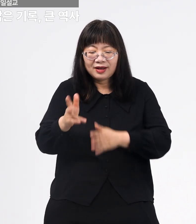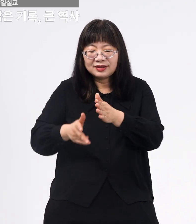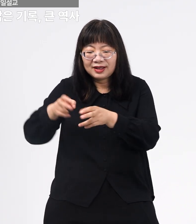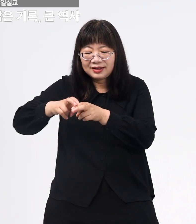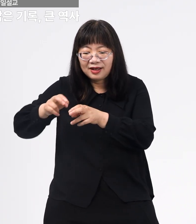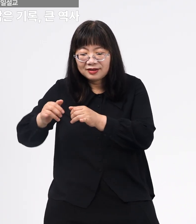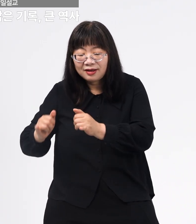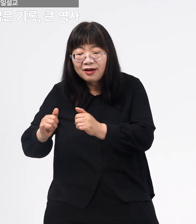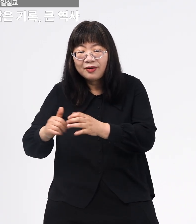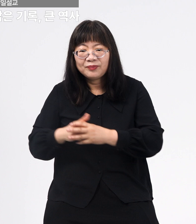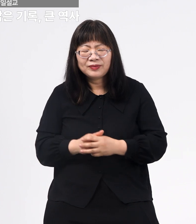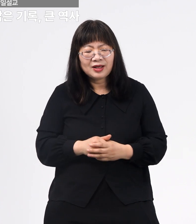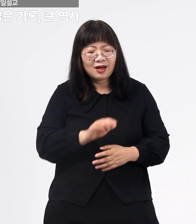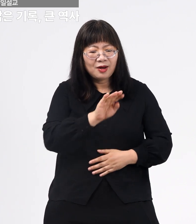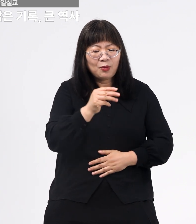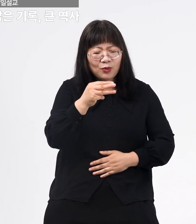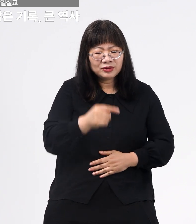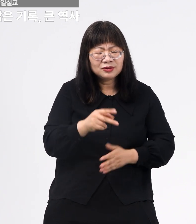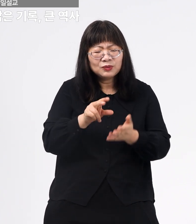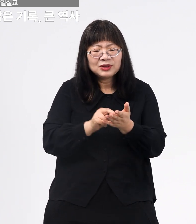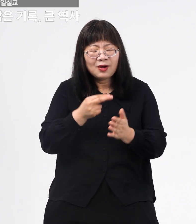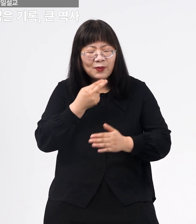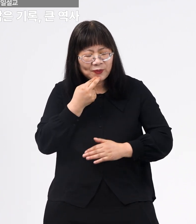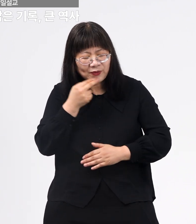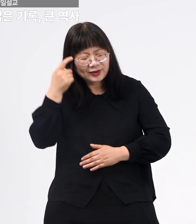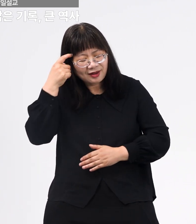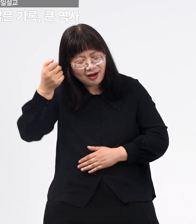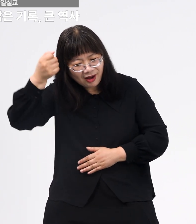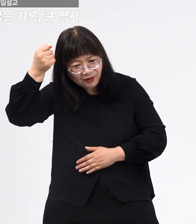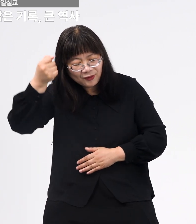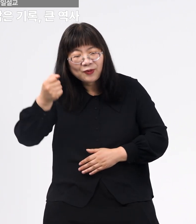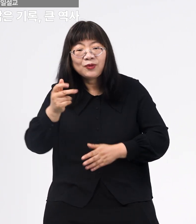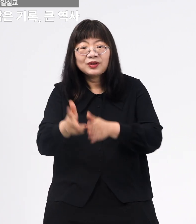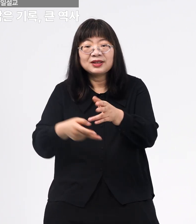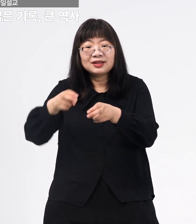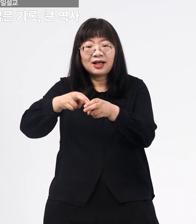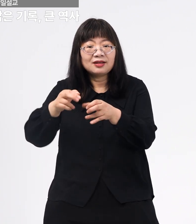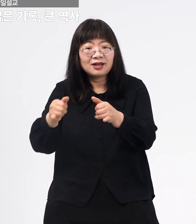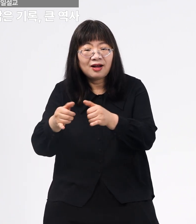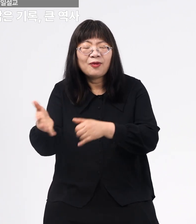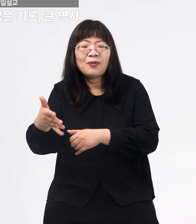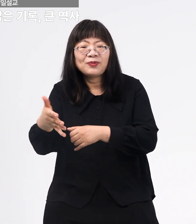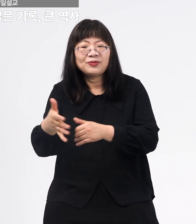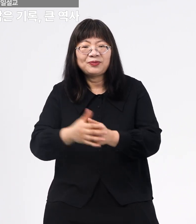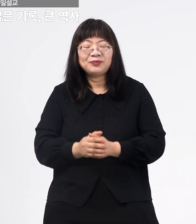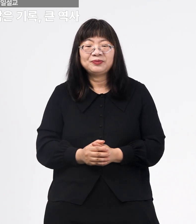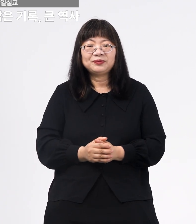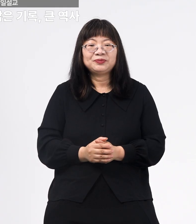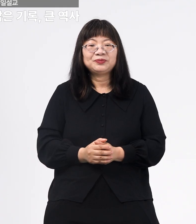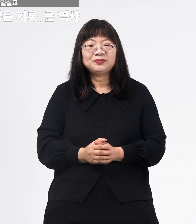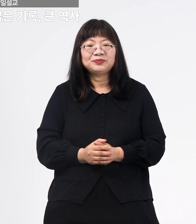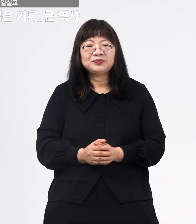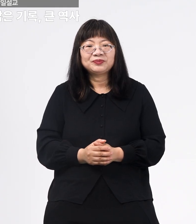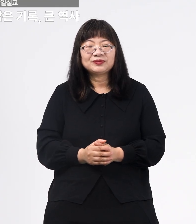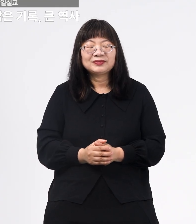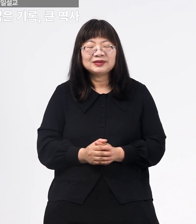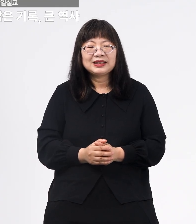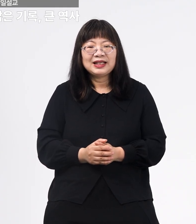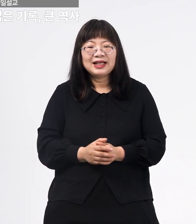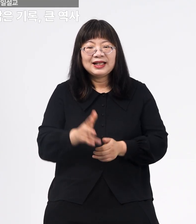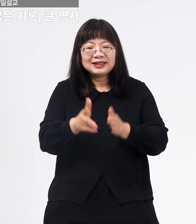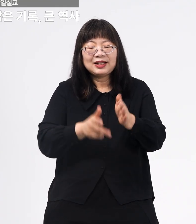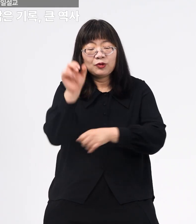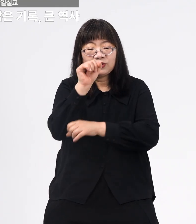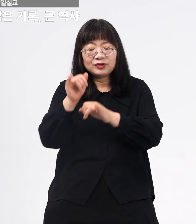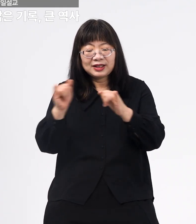이 볼트가 이거 문제가 없어야 될 텐데 이러고 기차 타는 사람이 있어요? 없어요. 기관사 걱정을 한번 했지